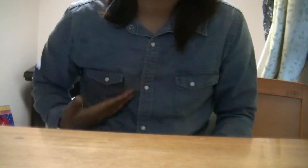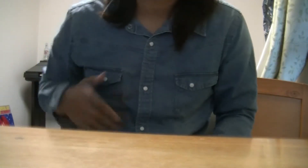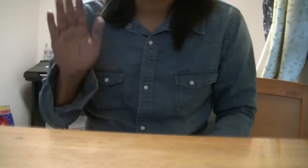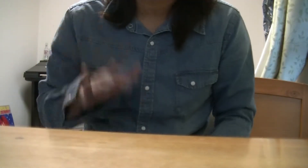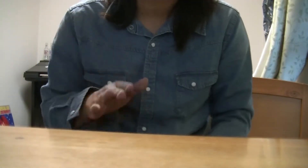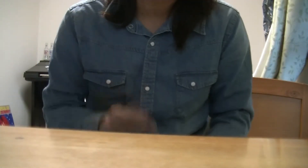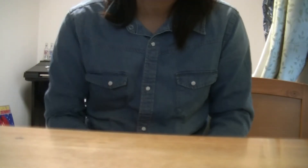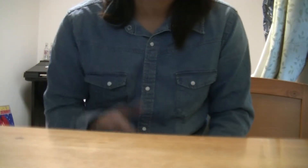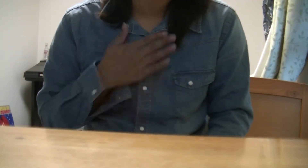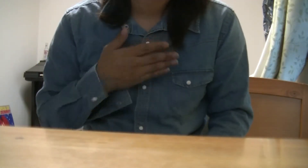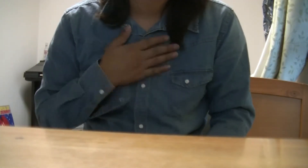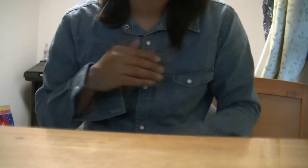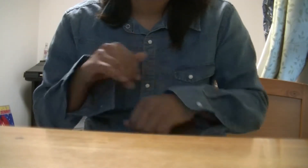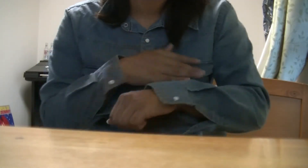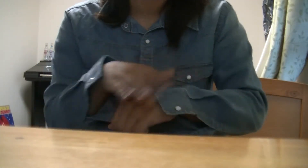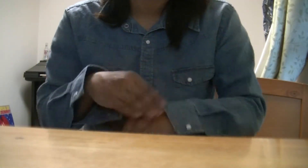僕は愛されようと最近思ってないですね。